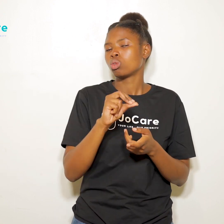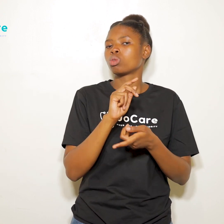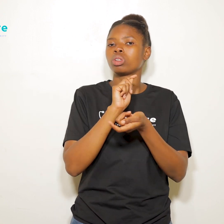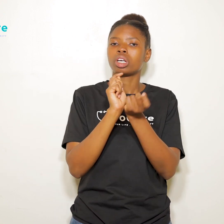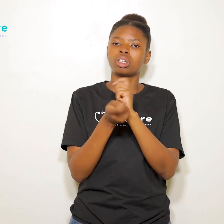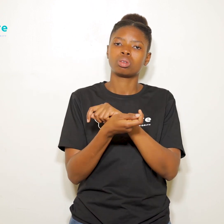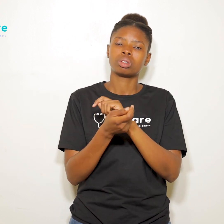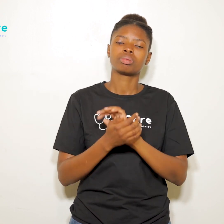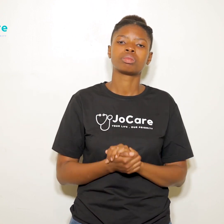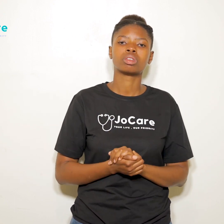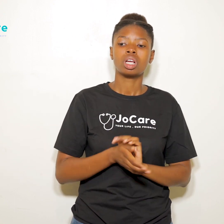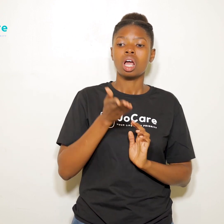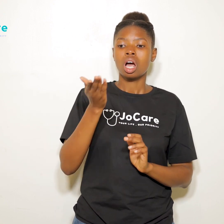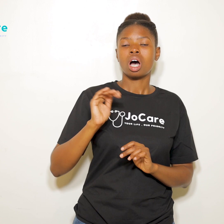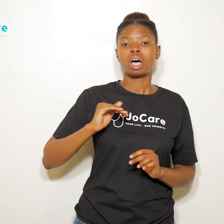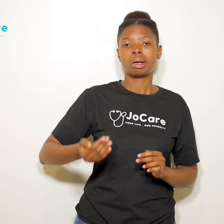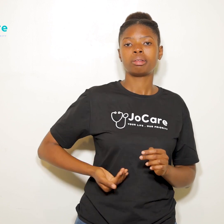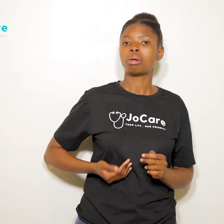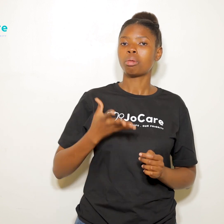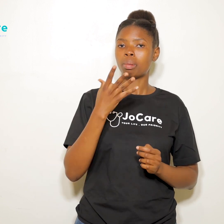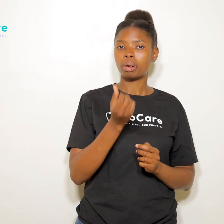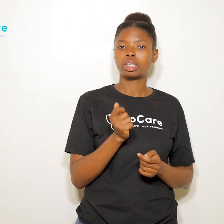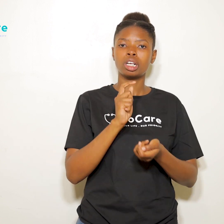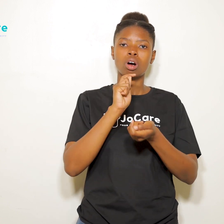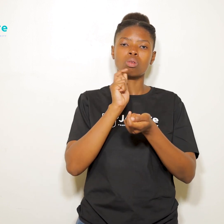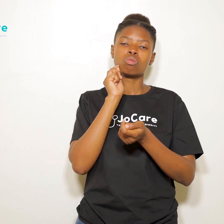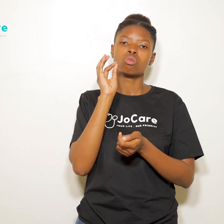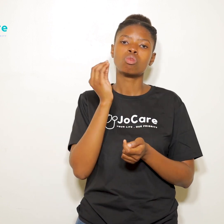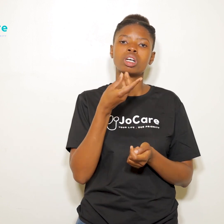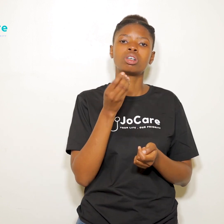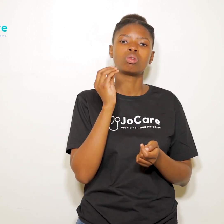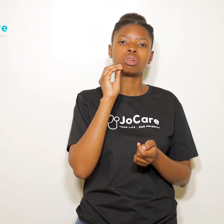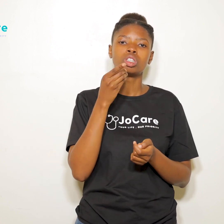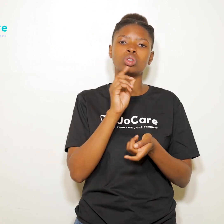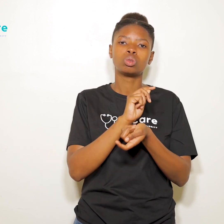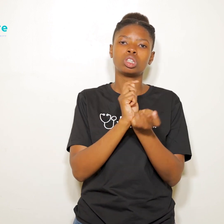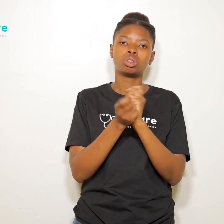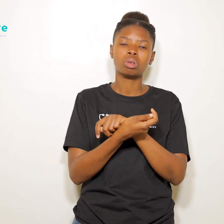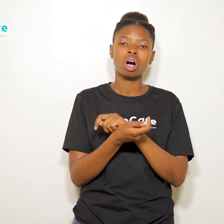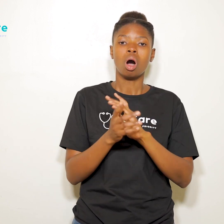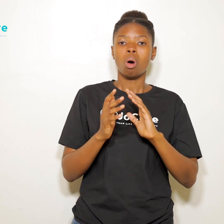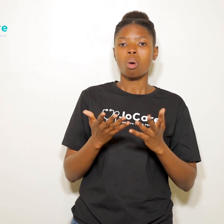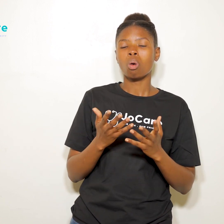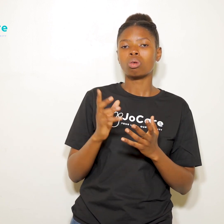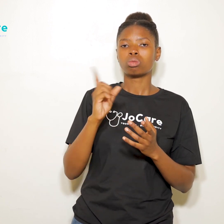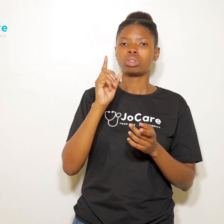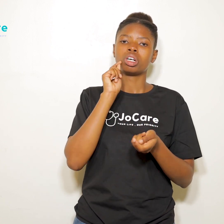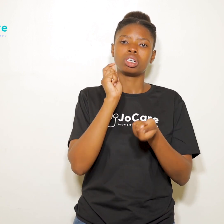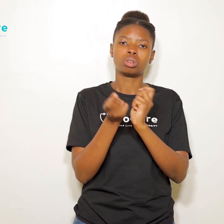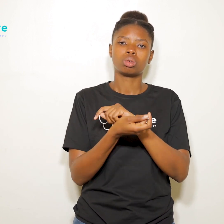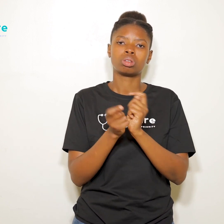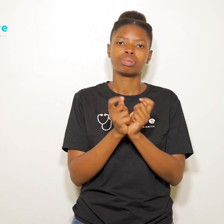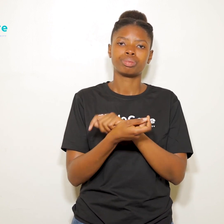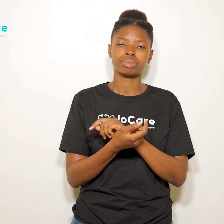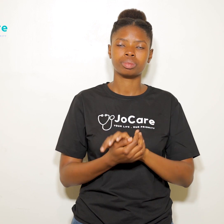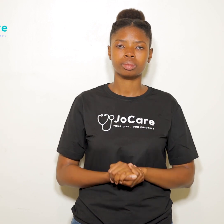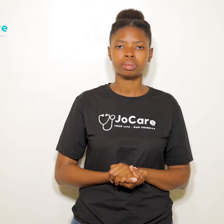guhindagurika, hari n'abagira ukwezi kudahindagurika. Guhinduka, iyo tuvuze guhinduka, uyu munsi